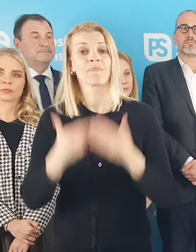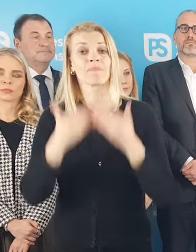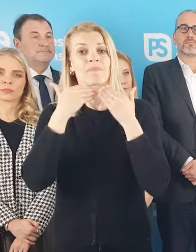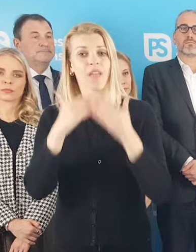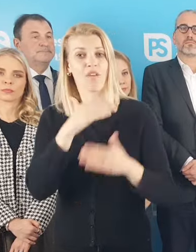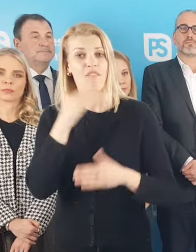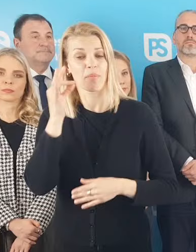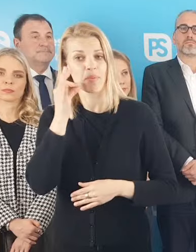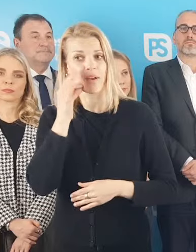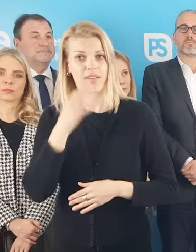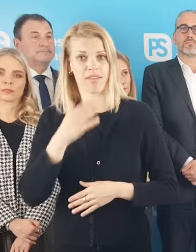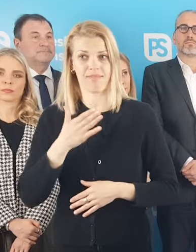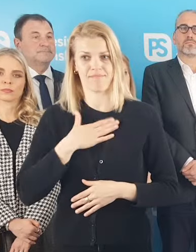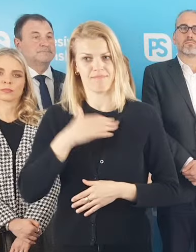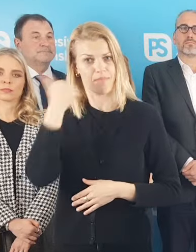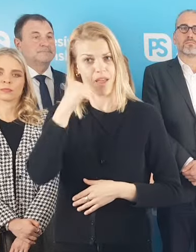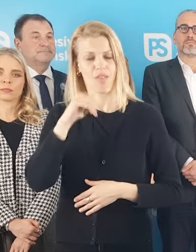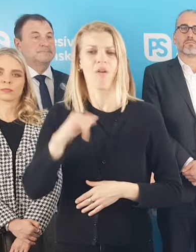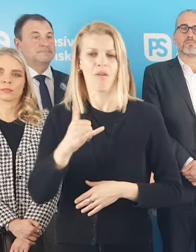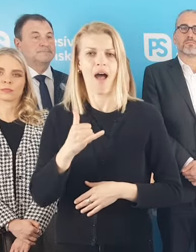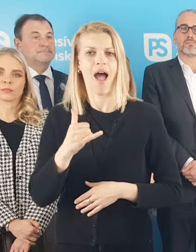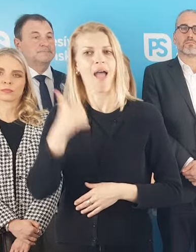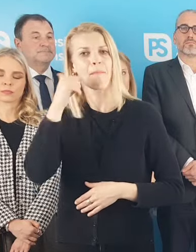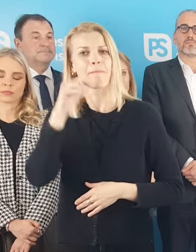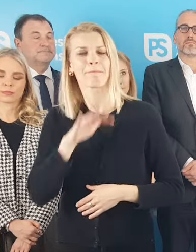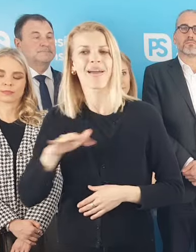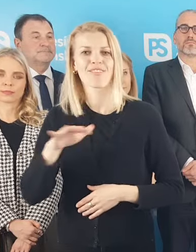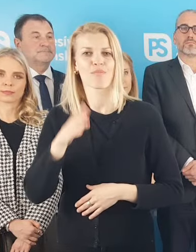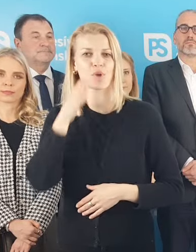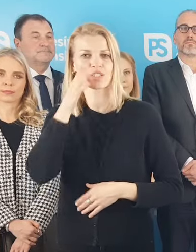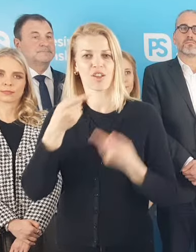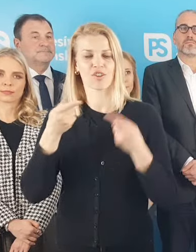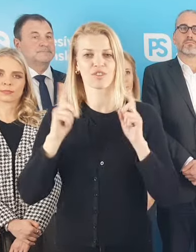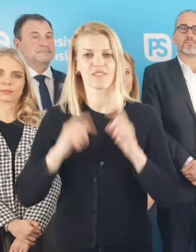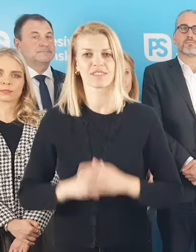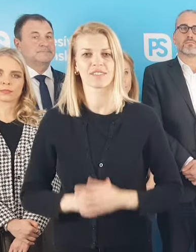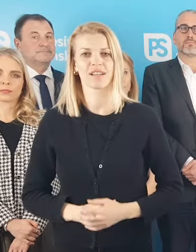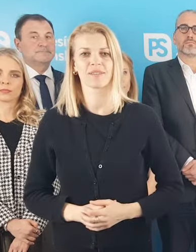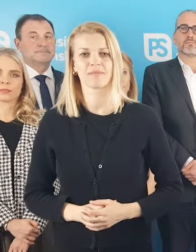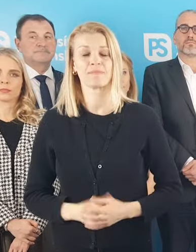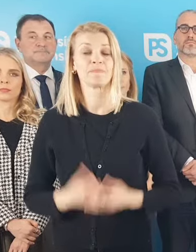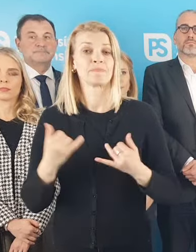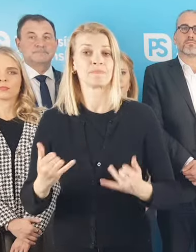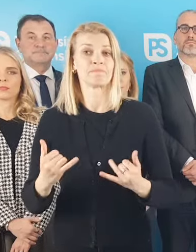veľmi pekne menom svojim a aj menom progresívneho Slovenska. A teraz je priestor na akékoľvek otázky.